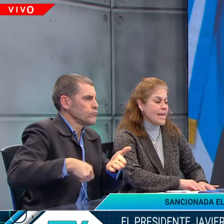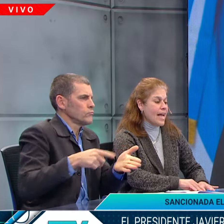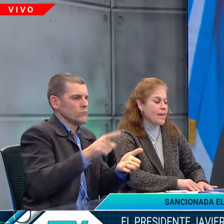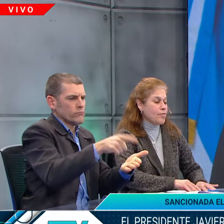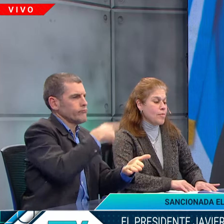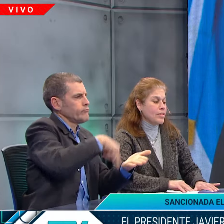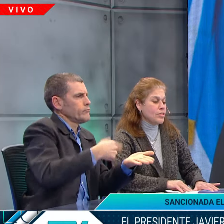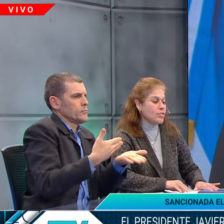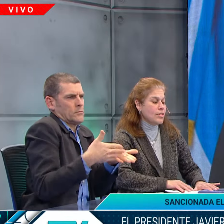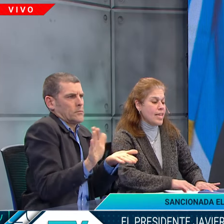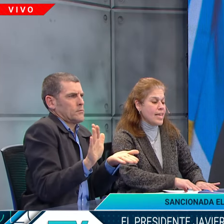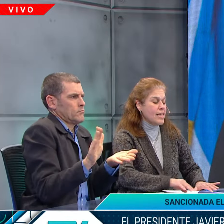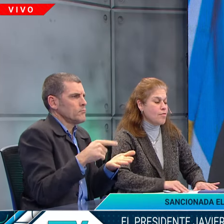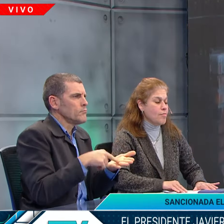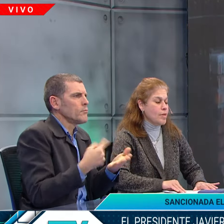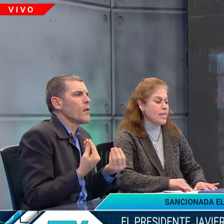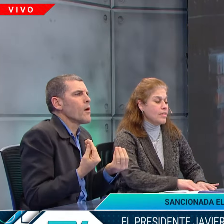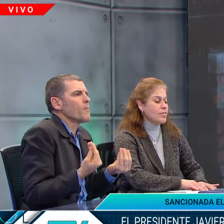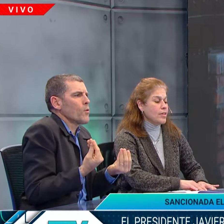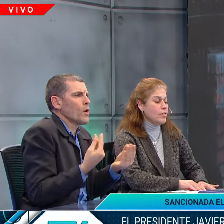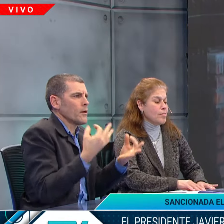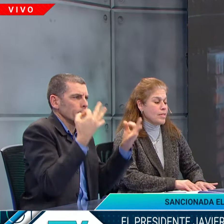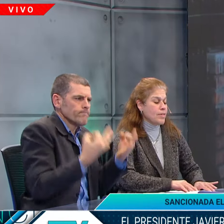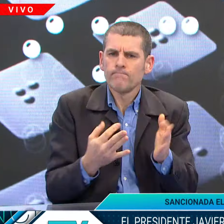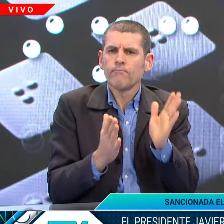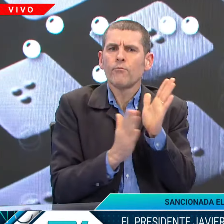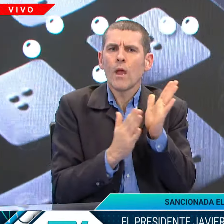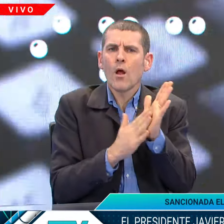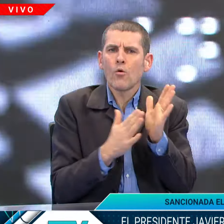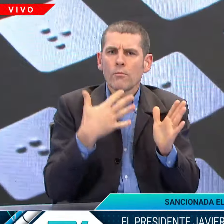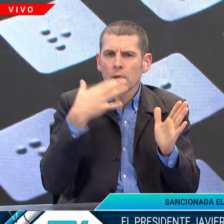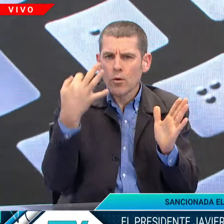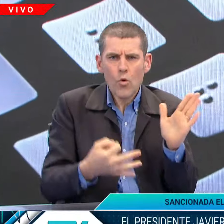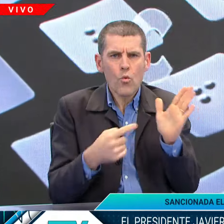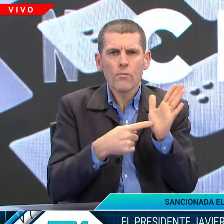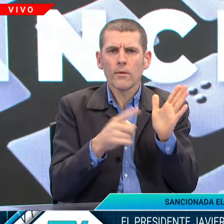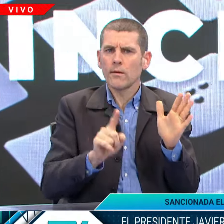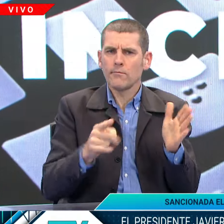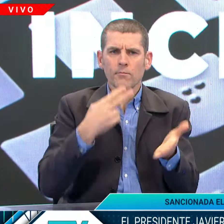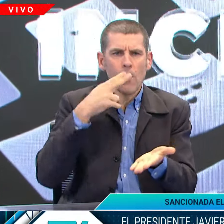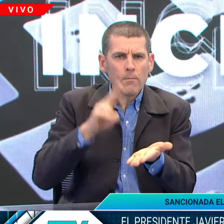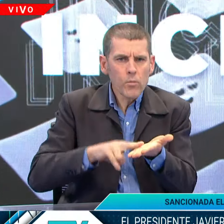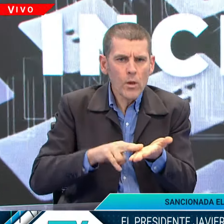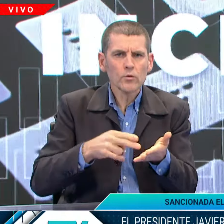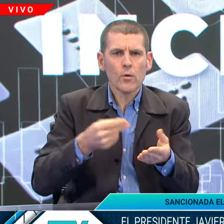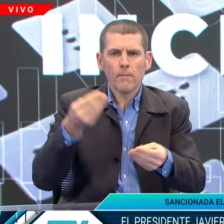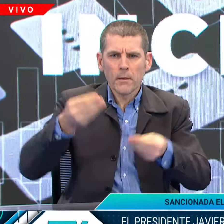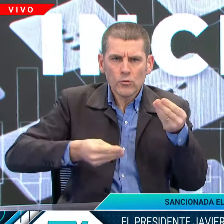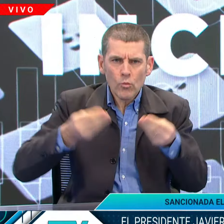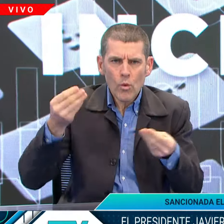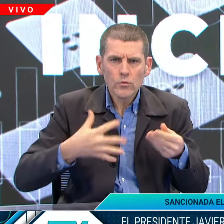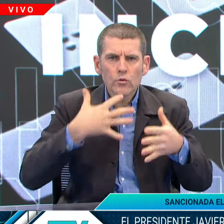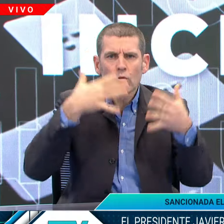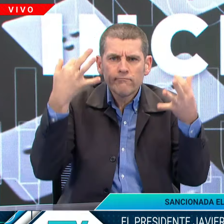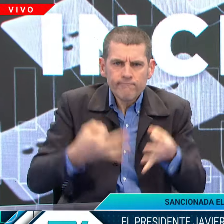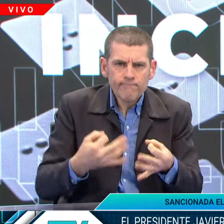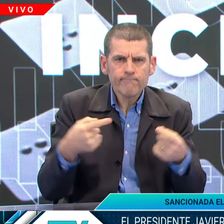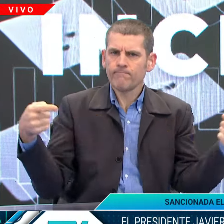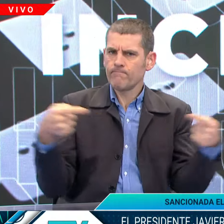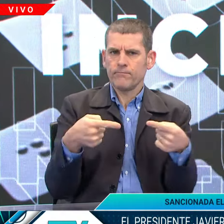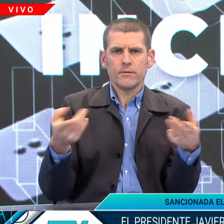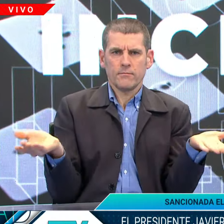basa en argumentos de incumplimiento de normas fiscales y presupuestarias. El decreto presidencial